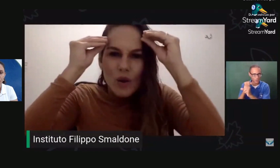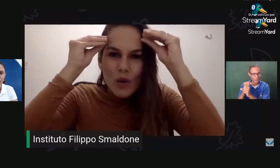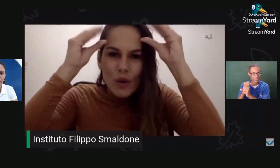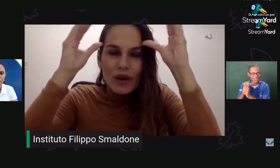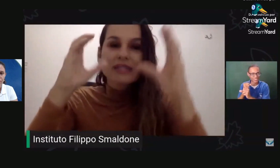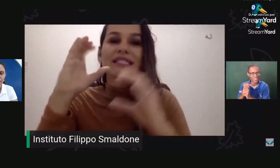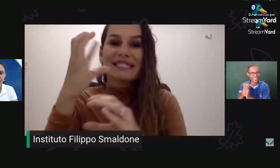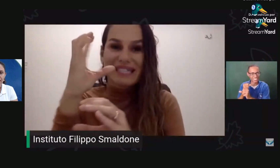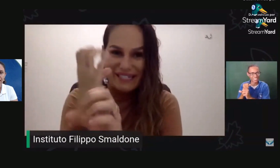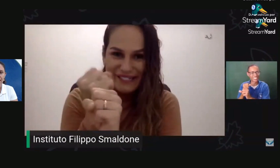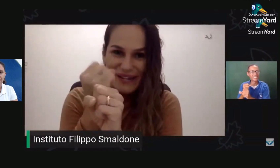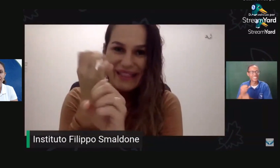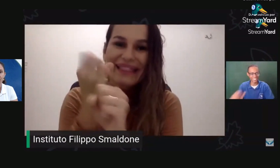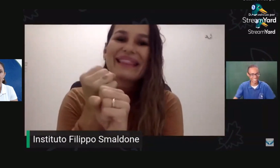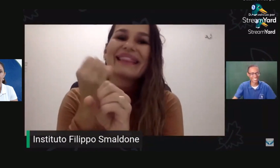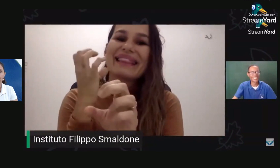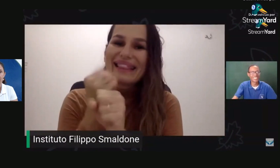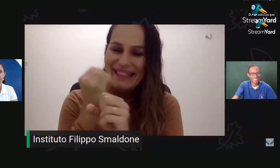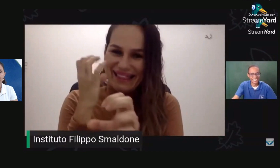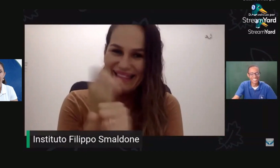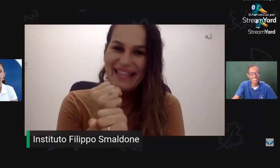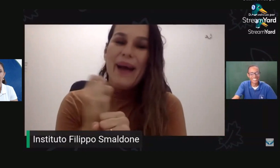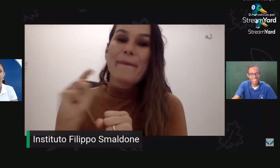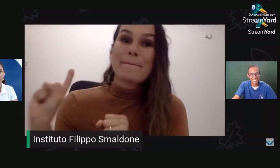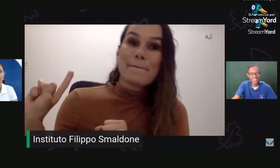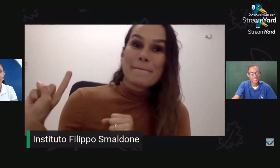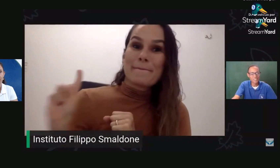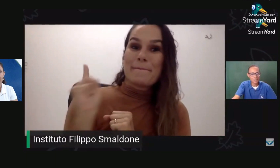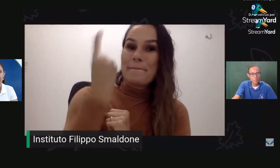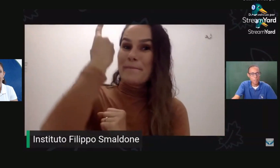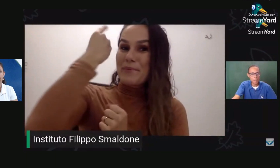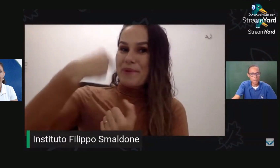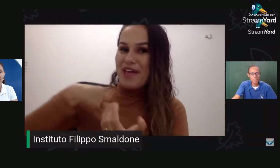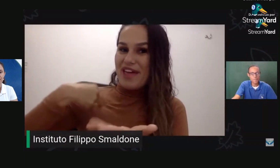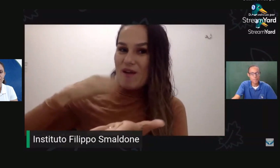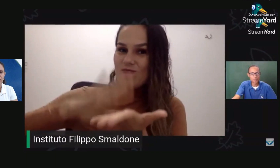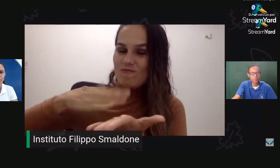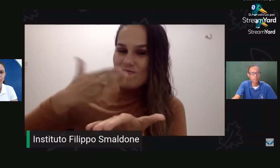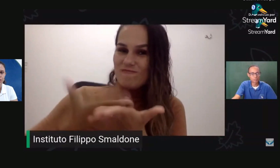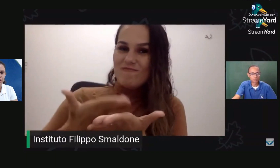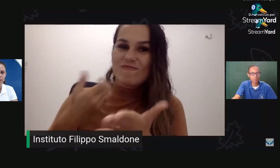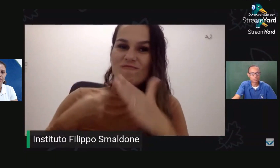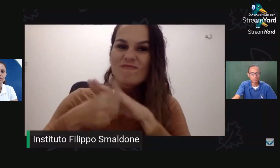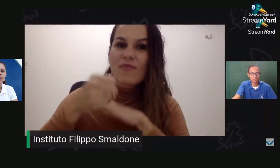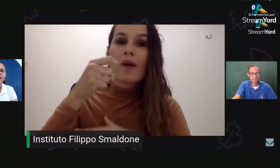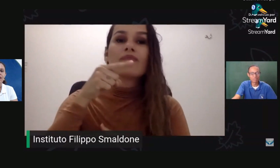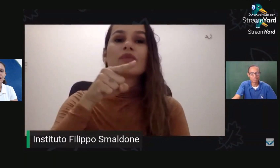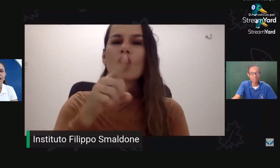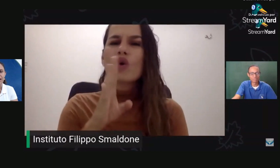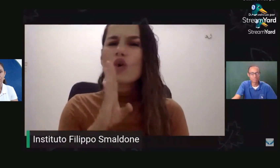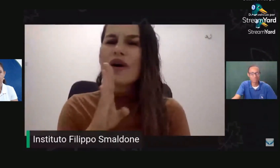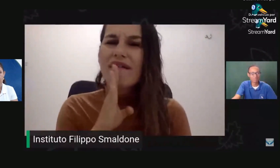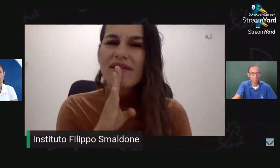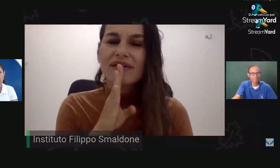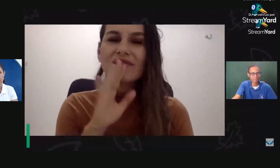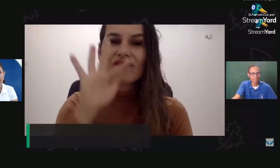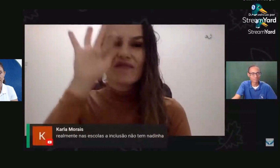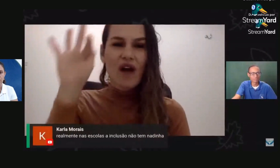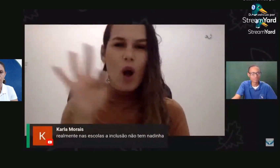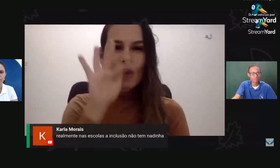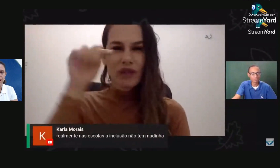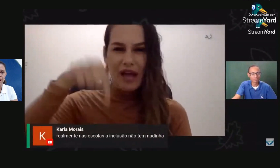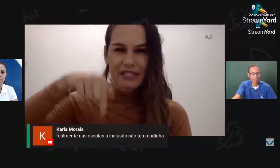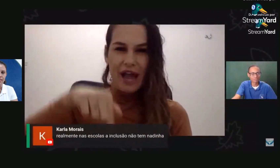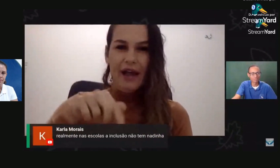aprendi muito, o meu conhecimento, né? Foi, né, desabrochando no curso de